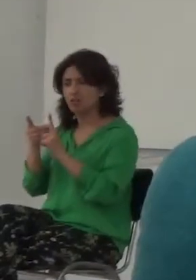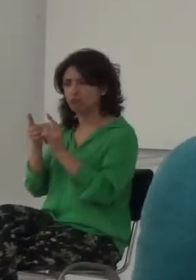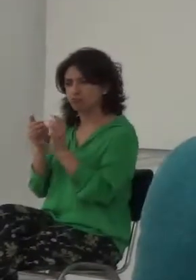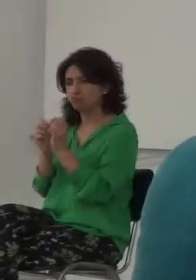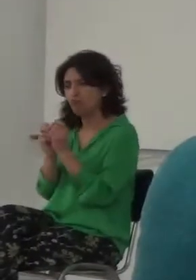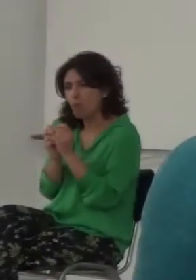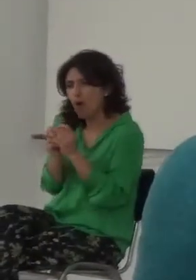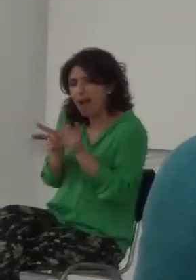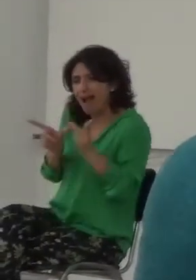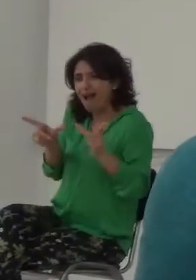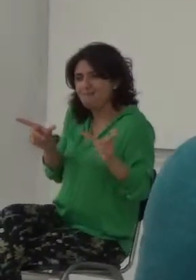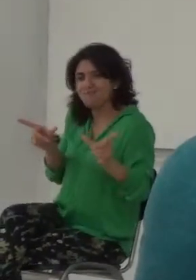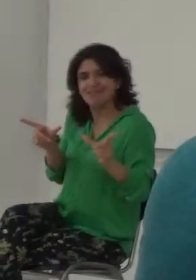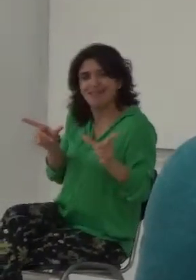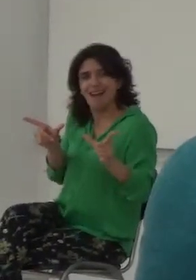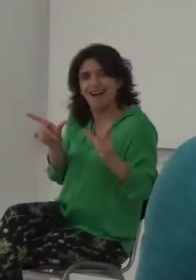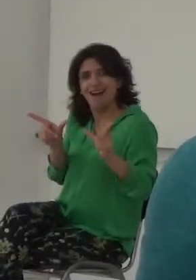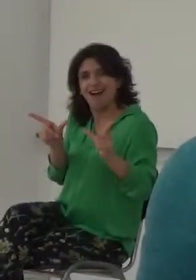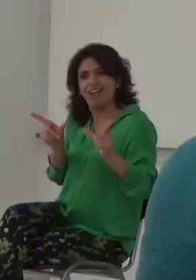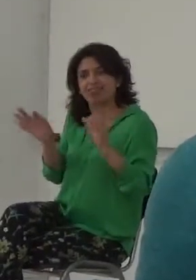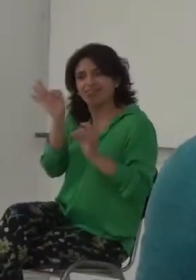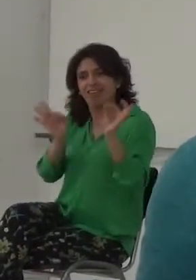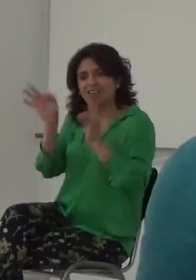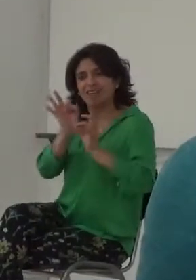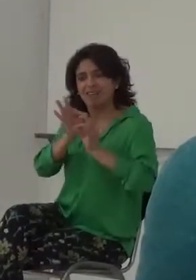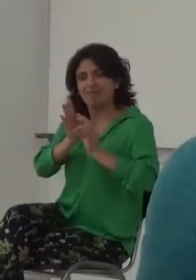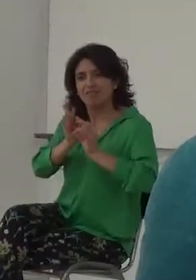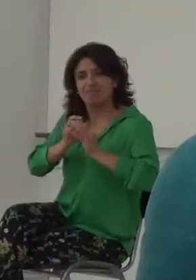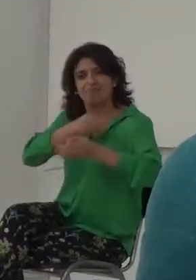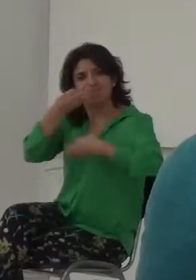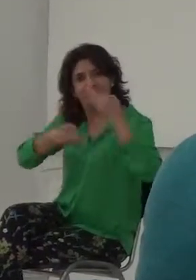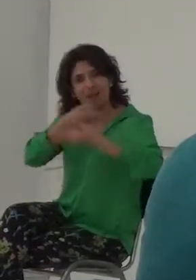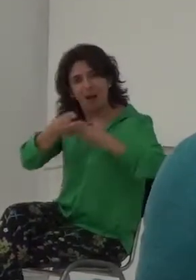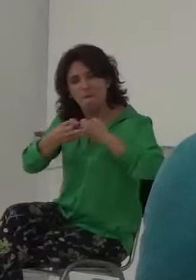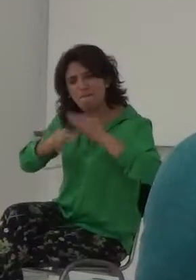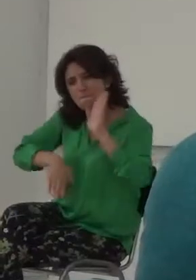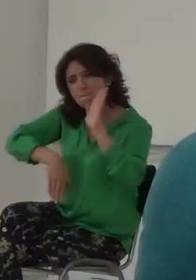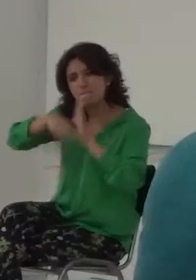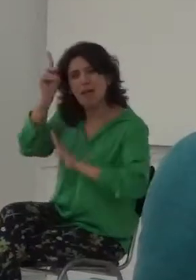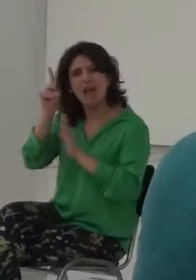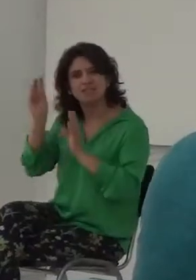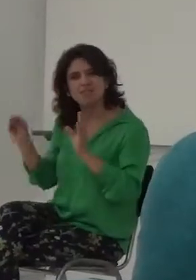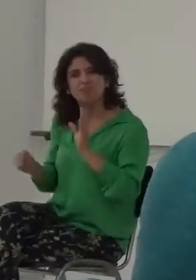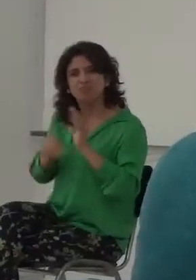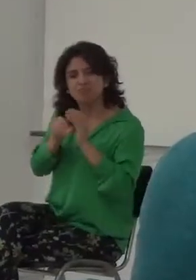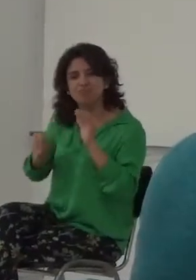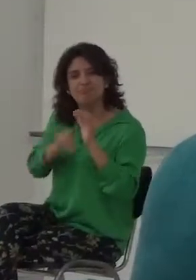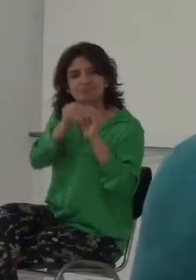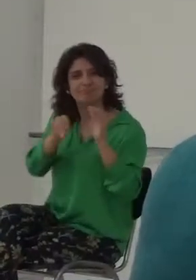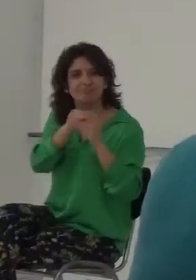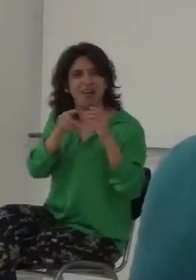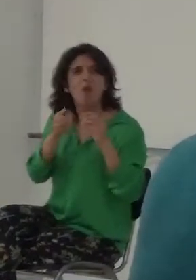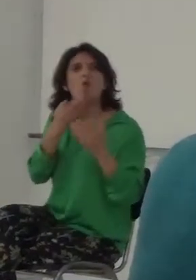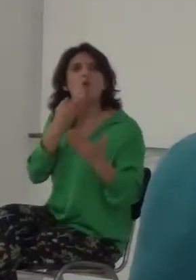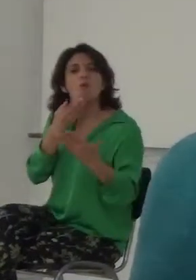ampliar y describir o narrar muchos más eventos de los presentados anteriormente cuando